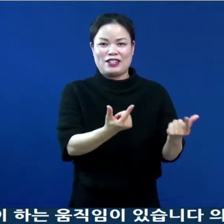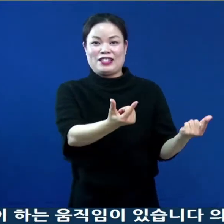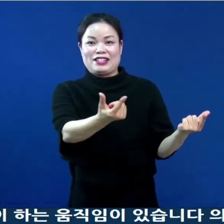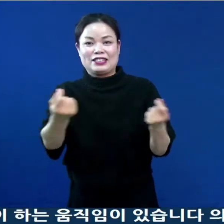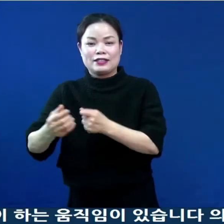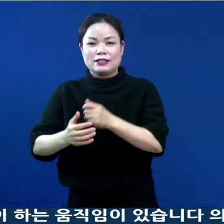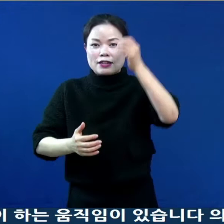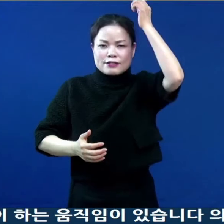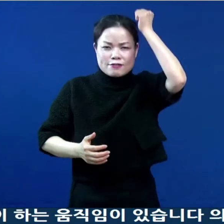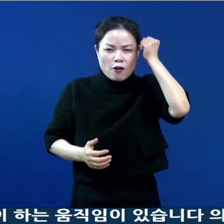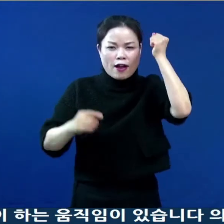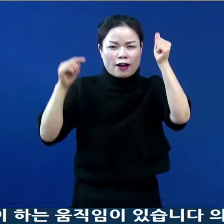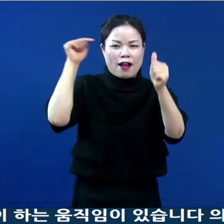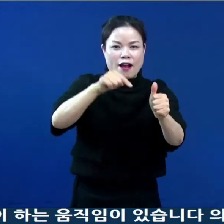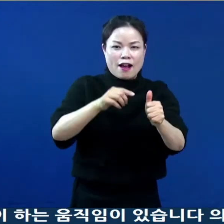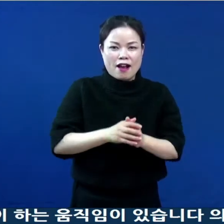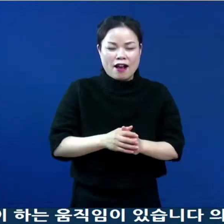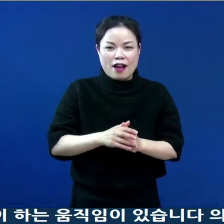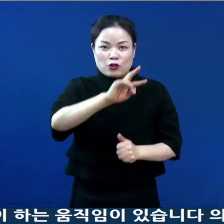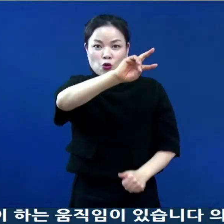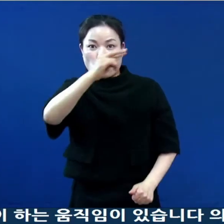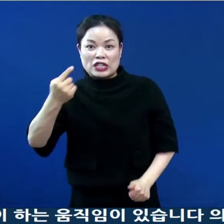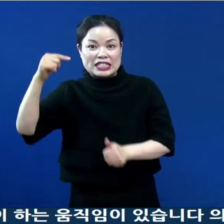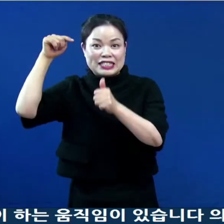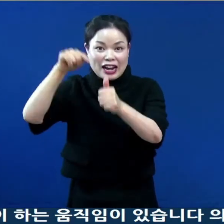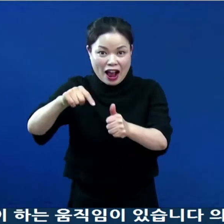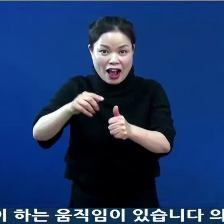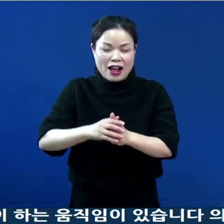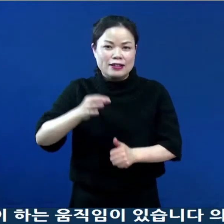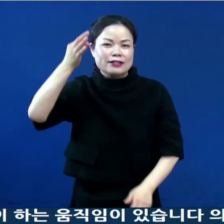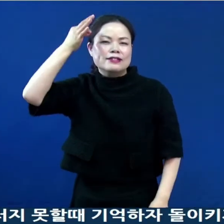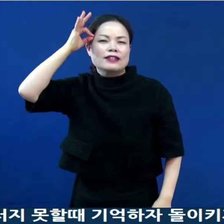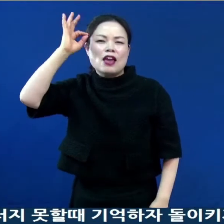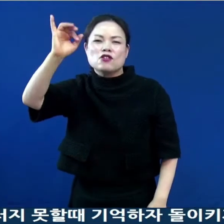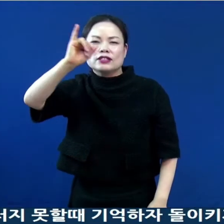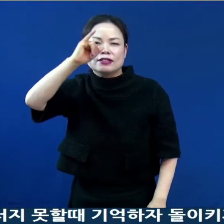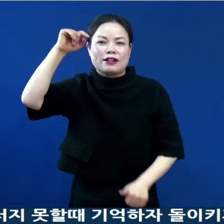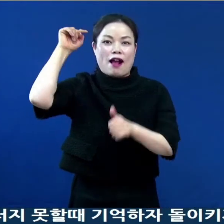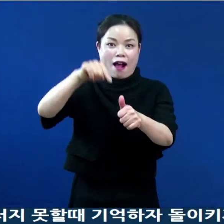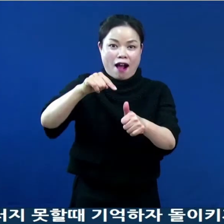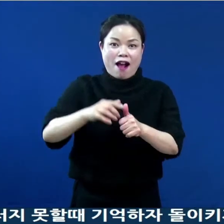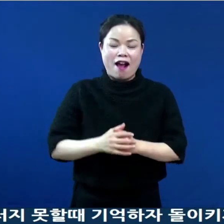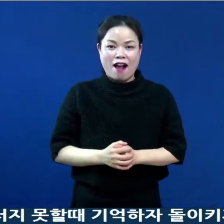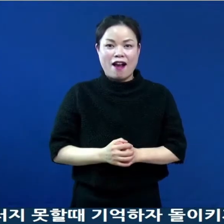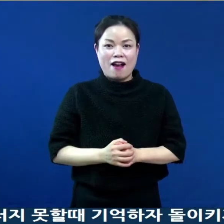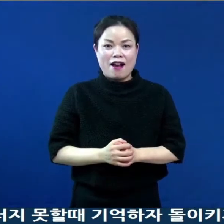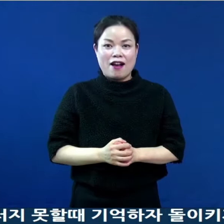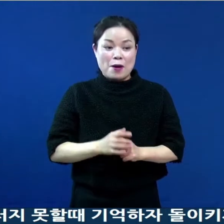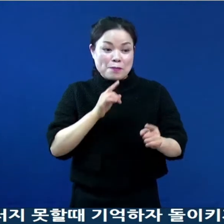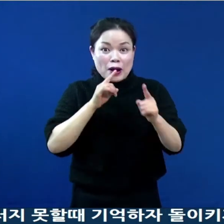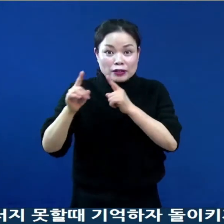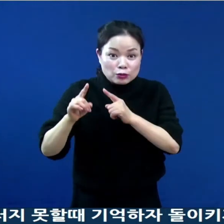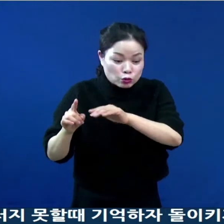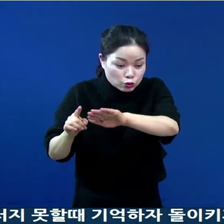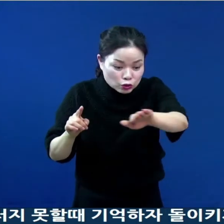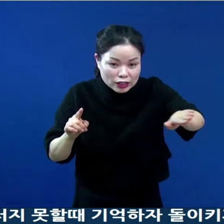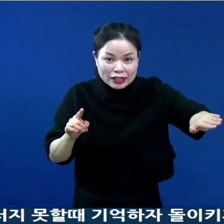하십시다. 기억하라, 돌이키라, 깨어있으라. 이 말씀이